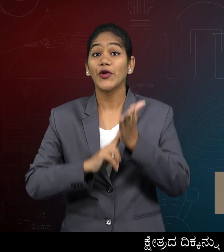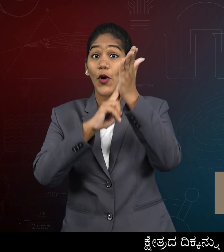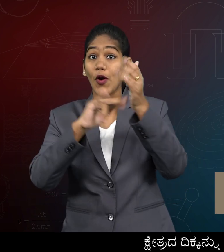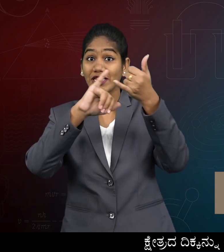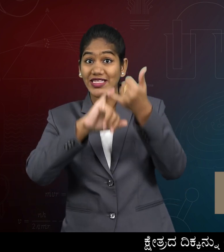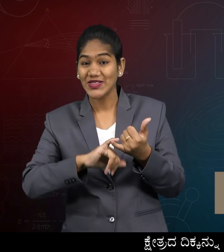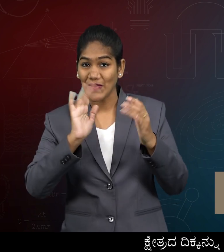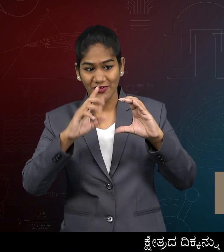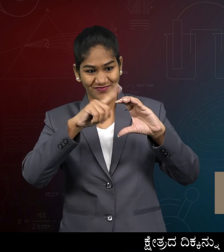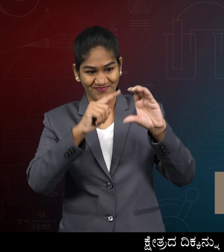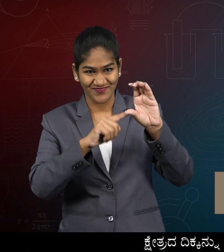ಬದಲಾಯಿಸಿ.